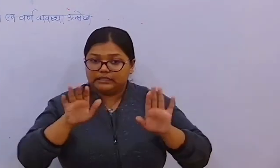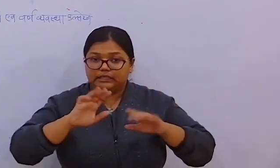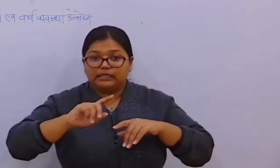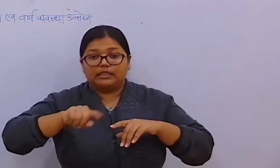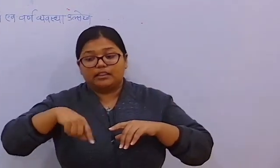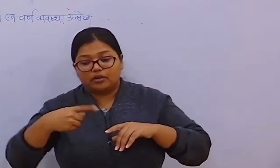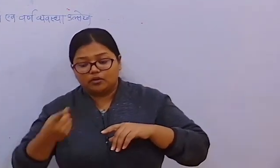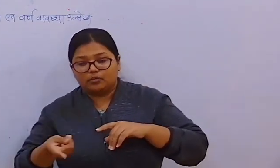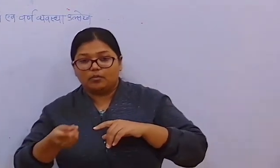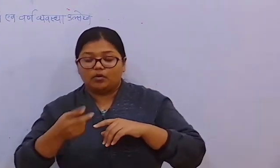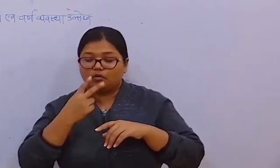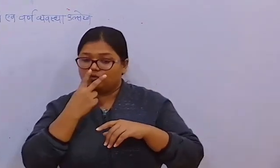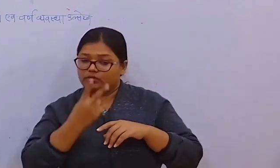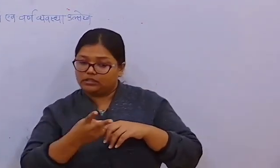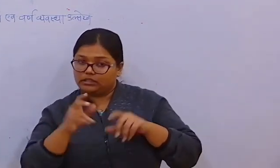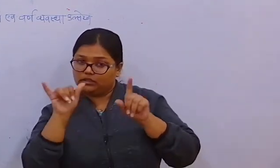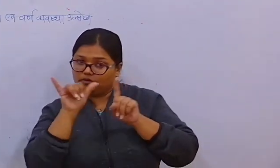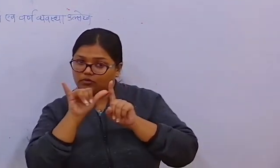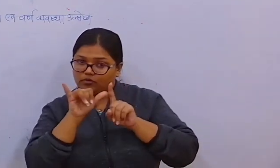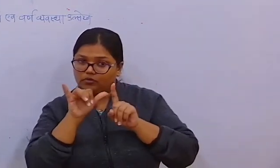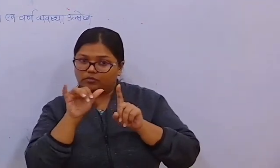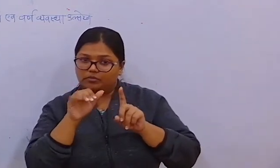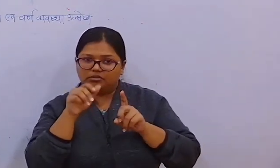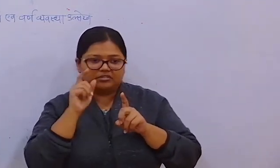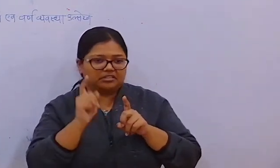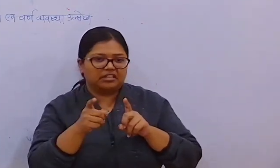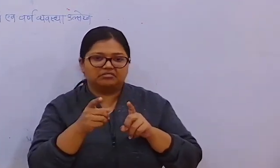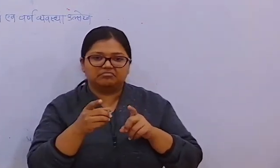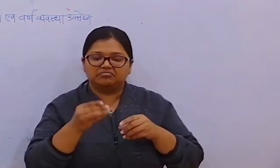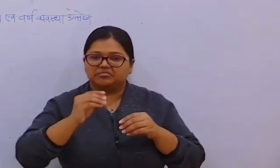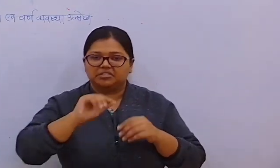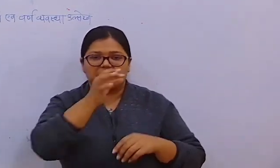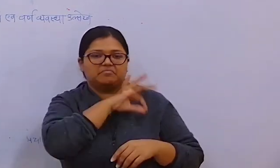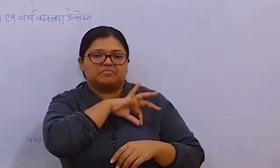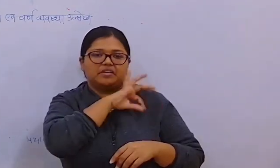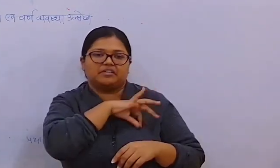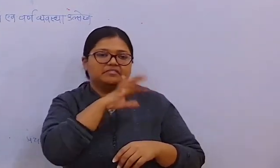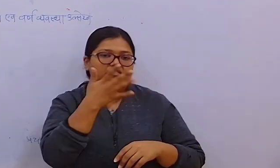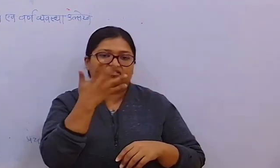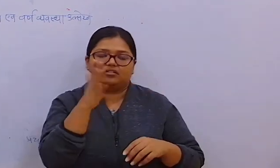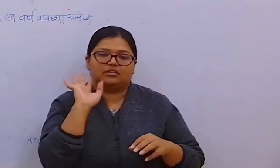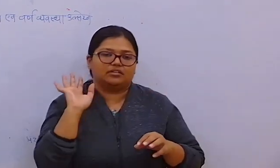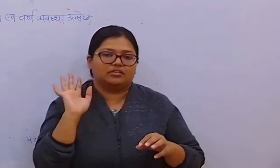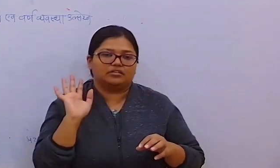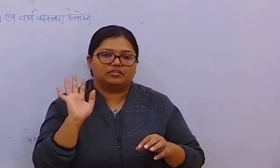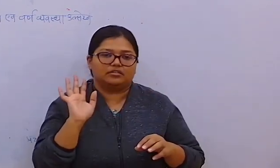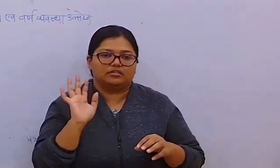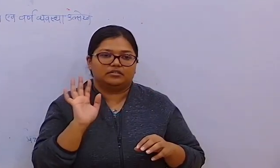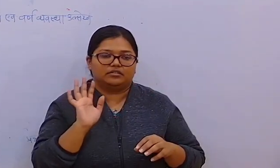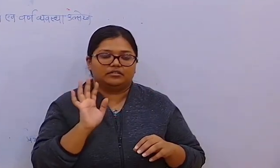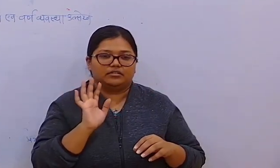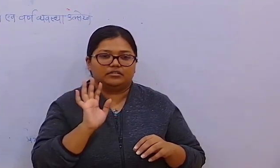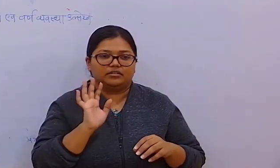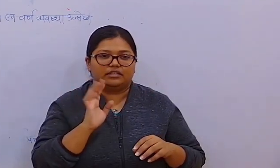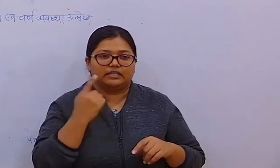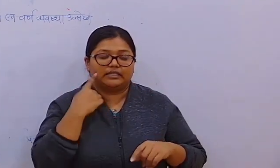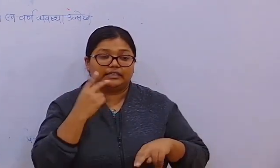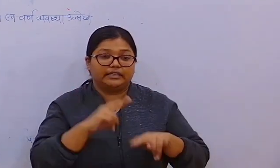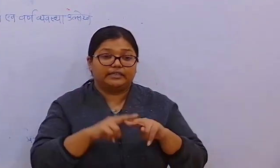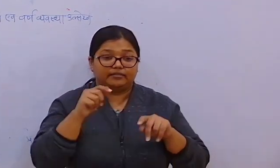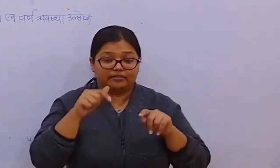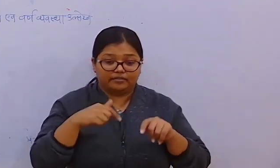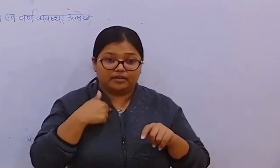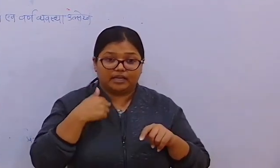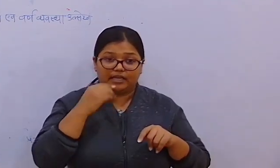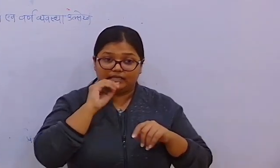धीरे धीरे आगे बढ़ते जाएगा कोर्स, बढ़ते जाएगा और आप सोचोगे हमारे पास तो स्टॉक में है आराम से देख लेंगे,